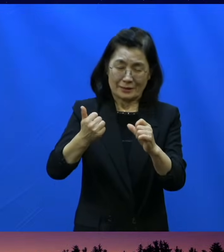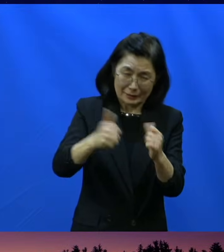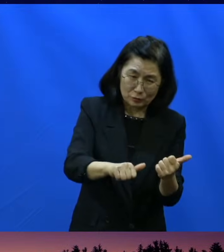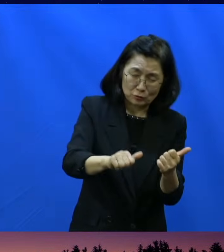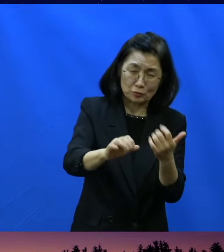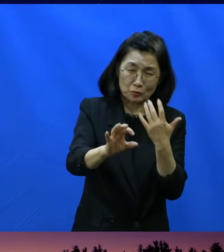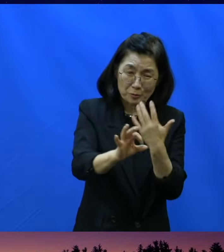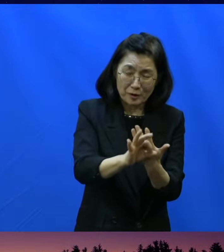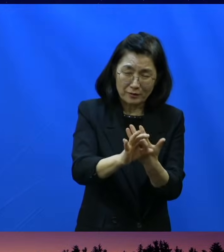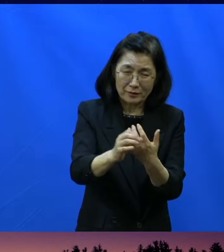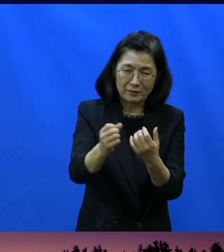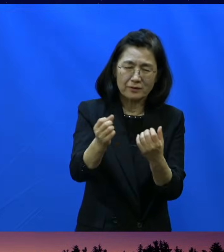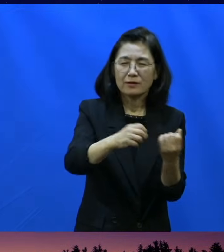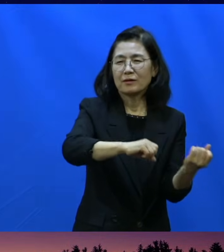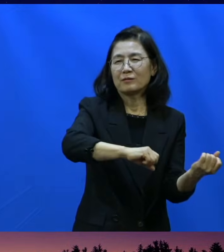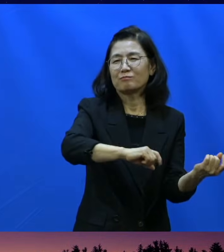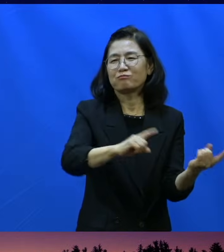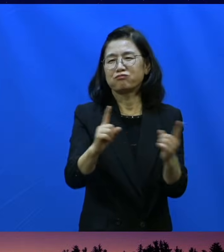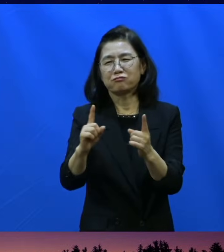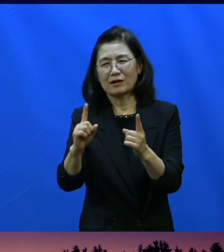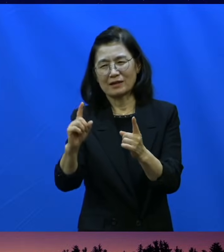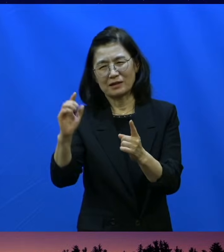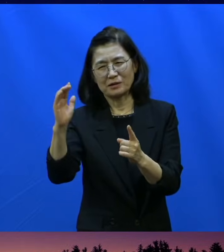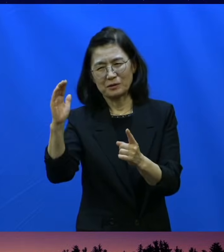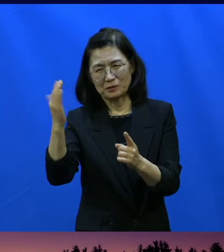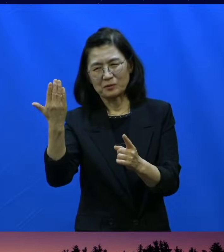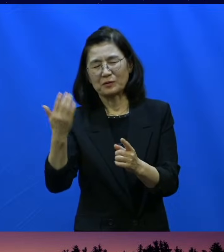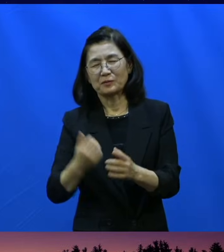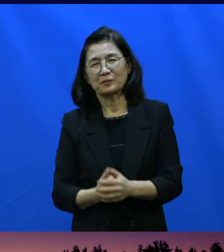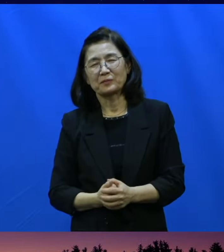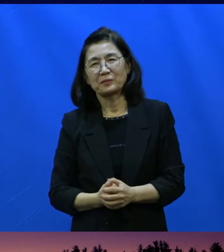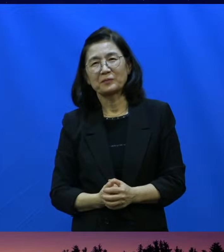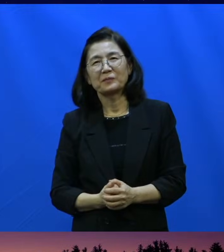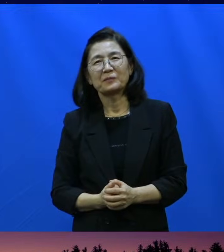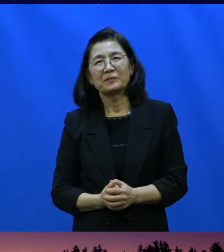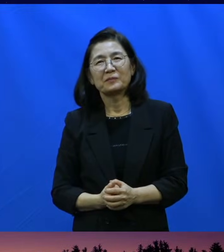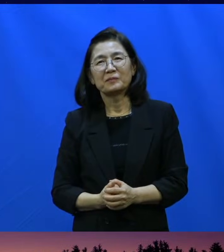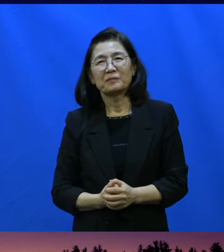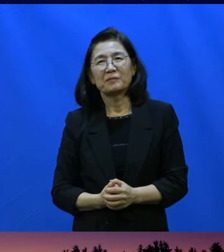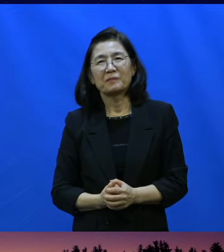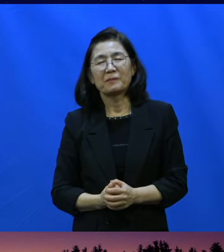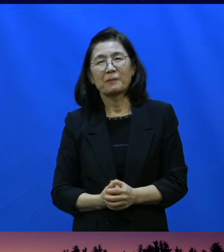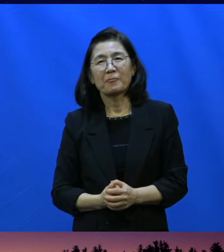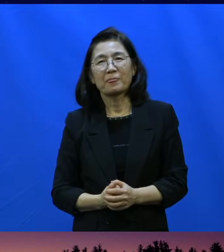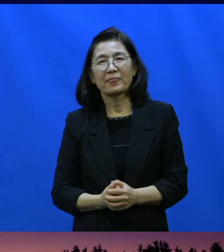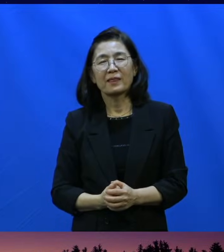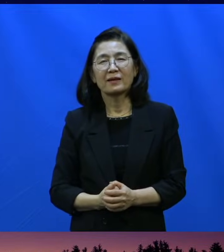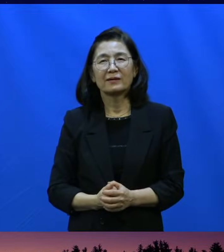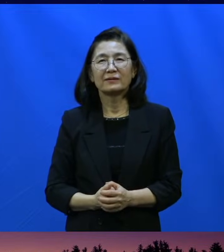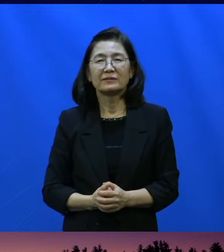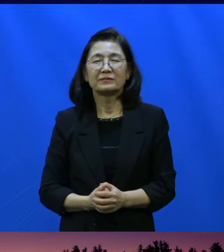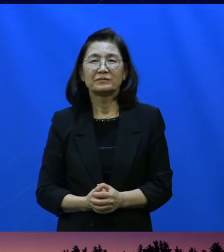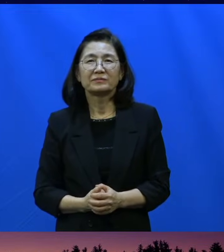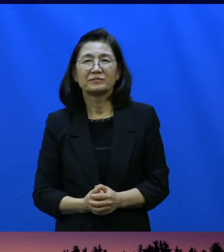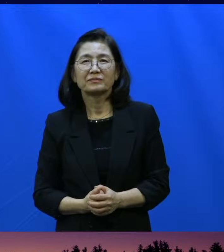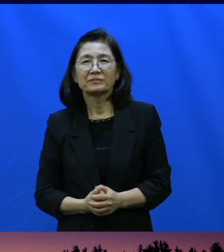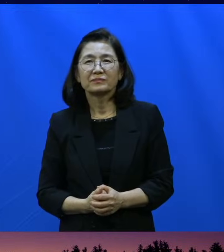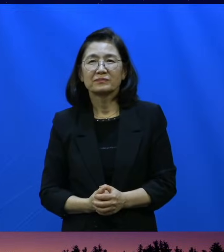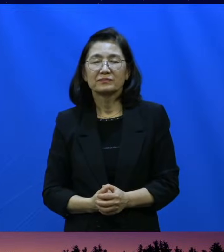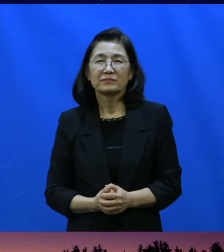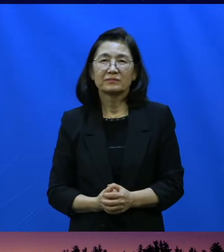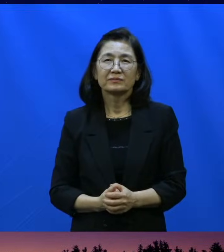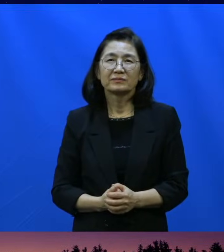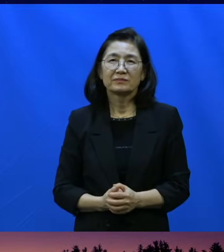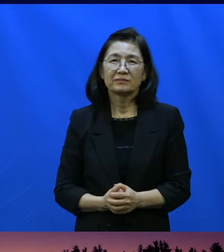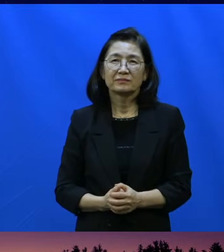그러니까 내 기절했다가 살아났다가 기절했다가 살아났다. 죽어야 되는데 안 죽어. 기절만 한 거야. 그러니까 누가 밟으면